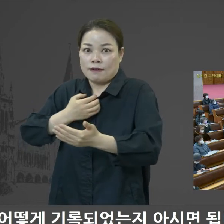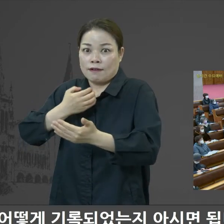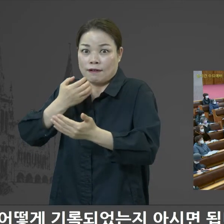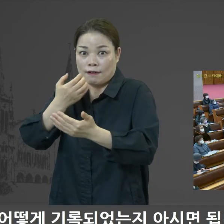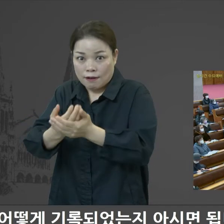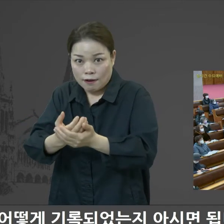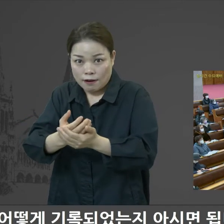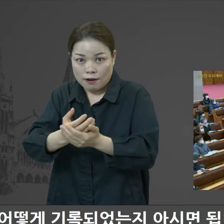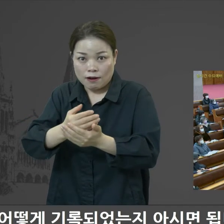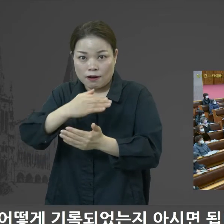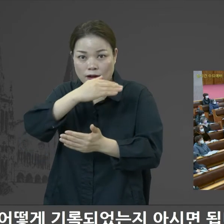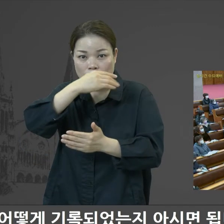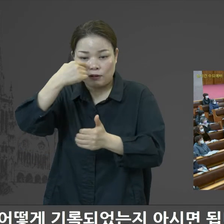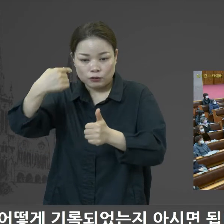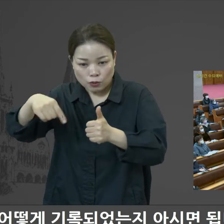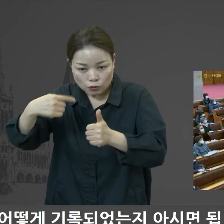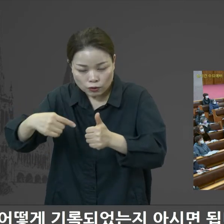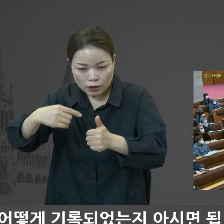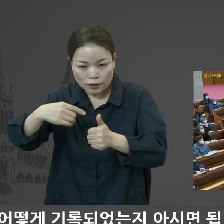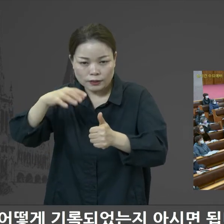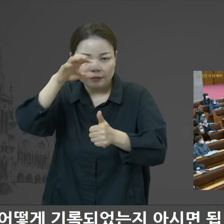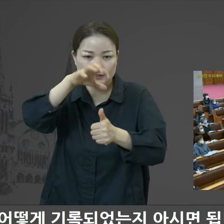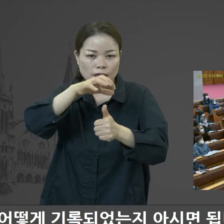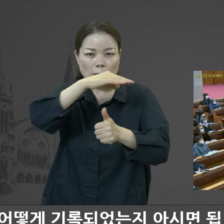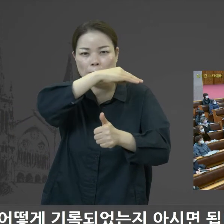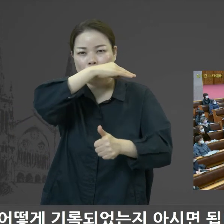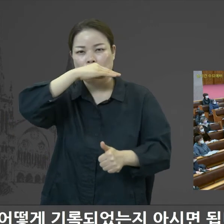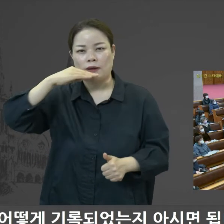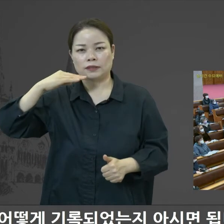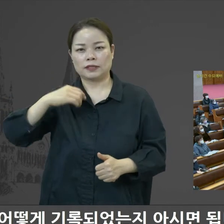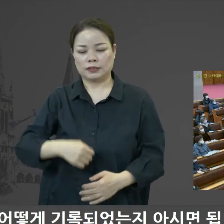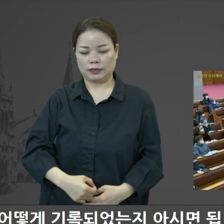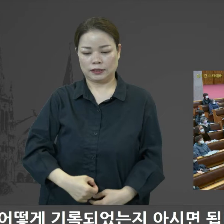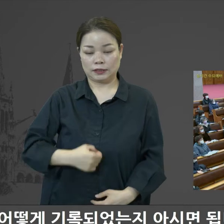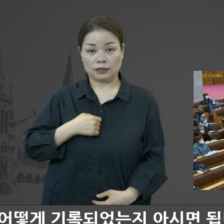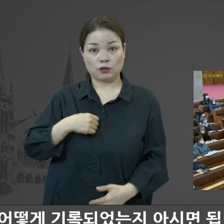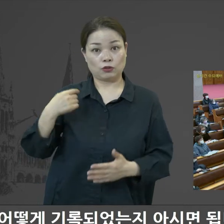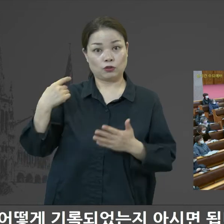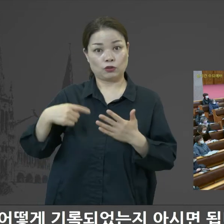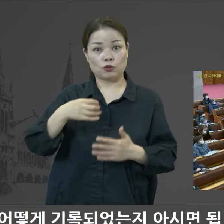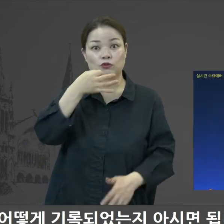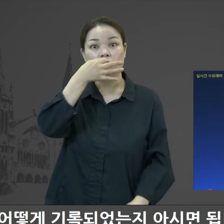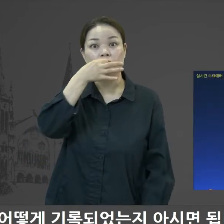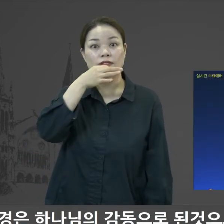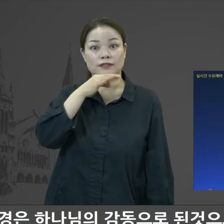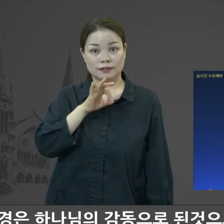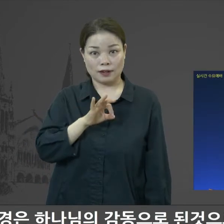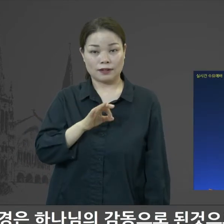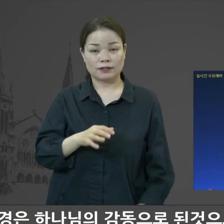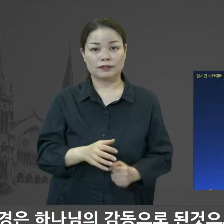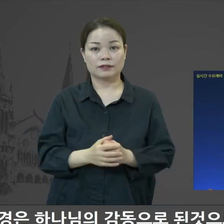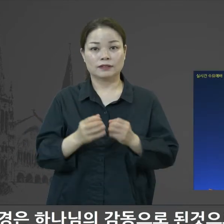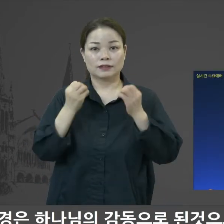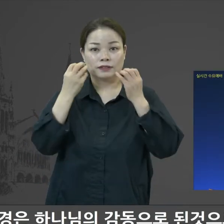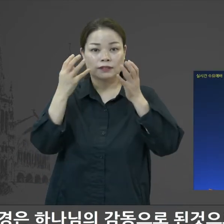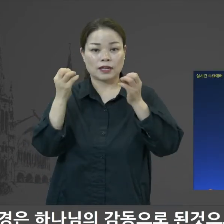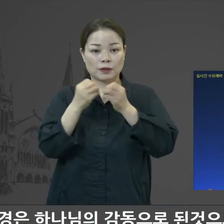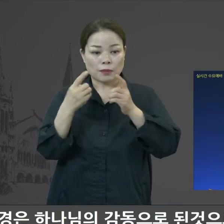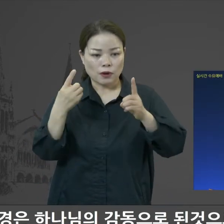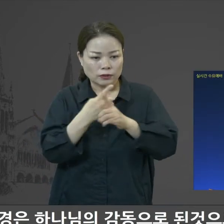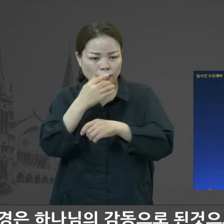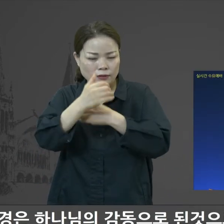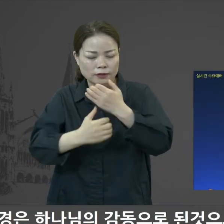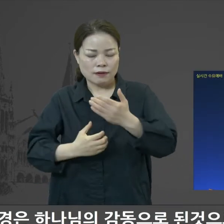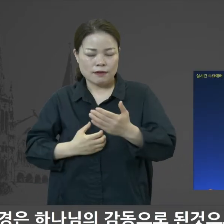것으로 교훈과 책망과 바르게 함과 의로 교육하기에 유익하니. 세번역 성경 이거는 하나님의